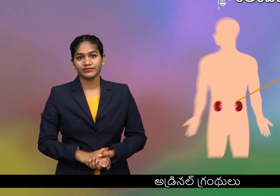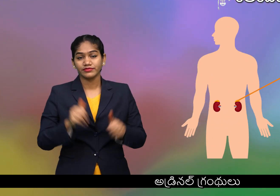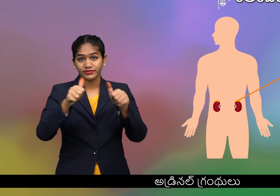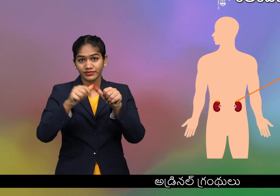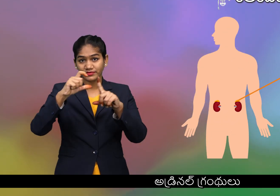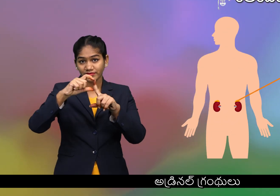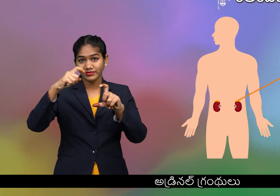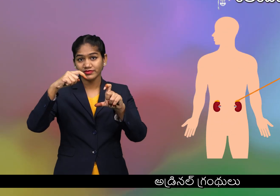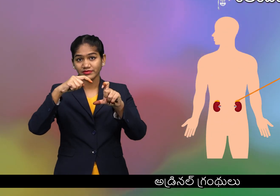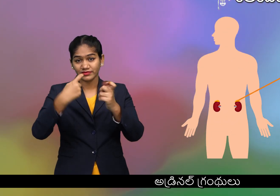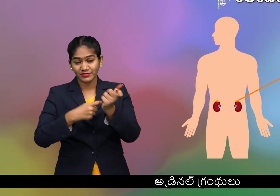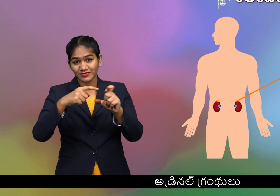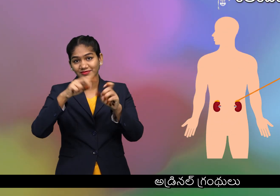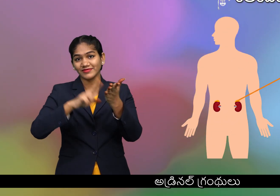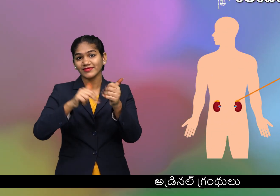అడ్రినల్ గ్రంథులు.